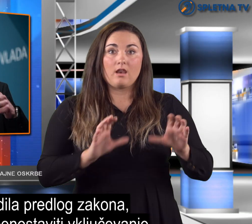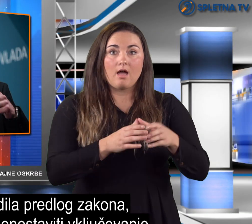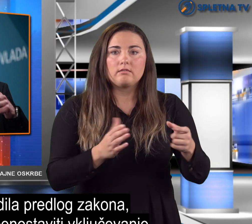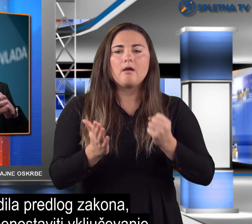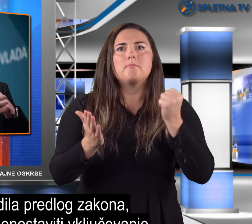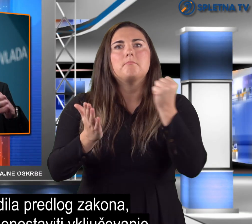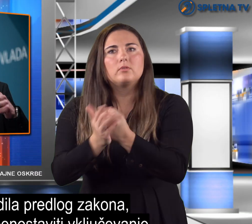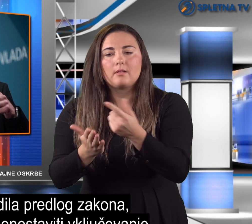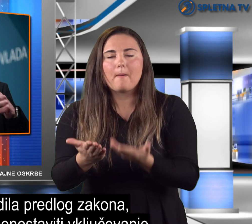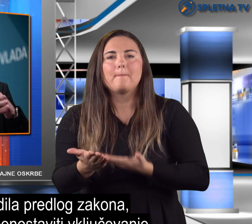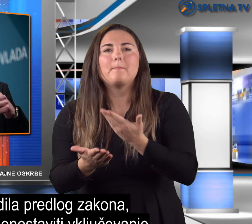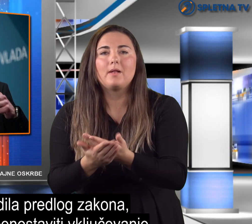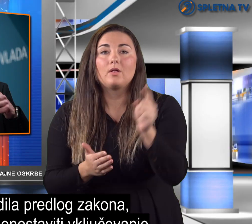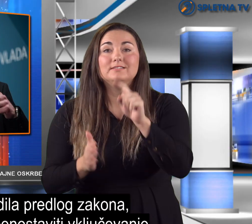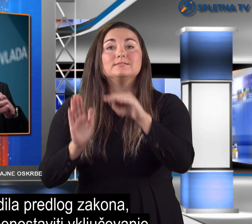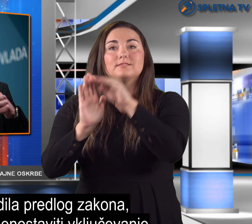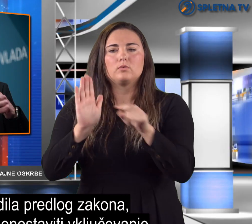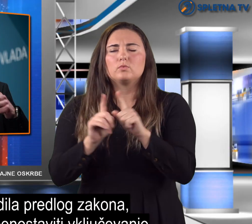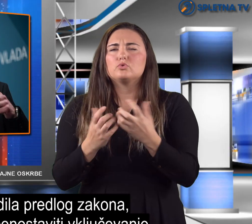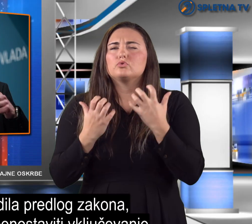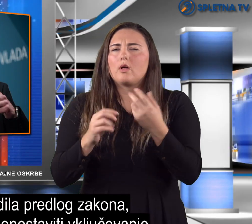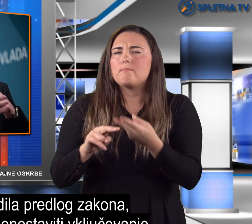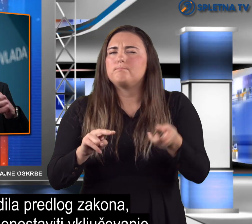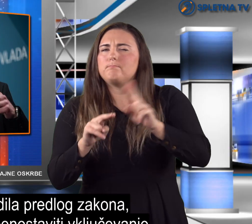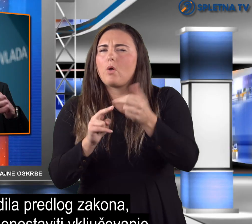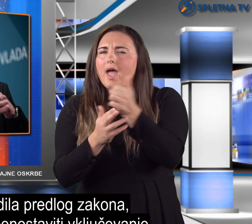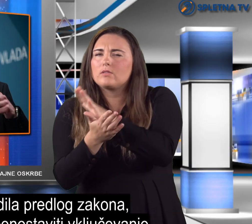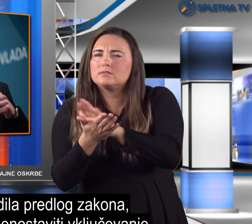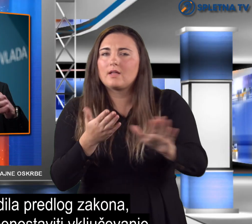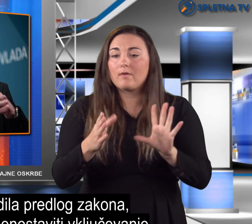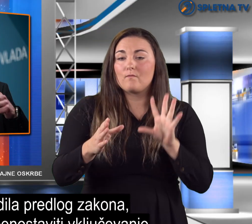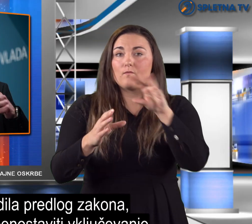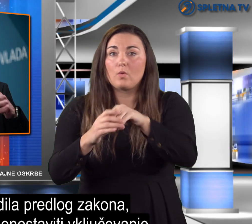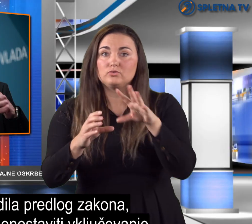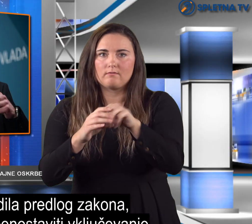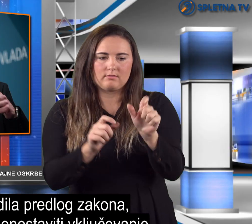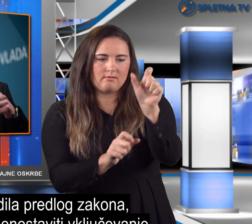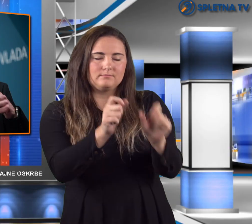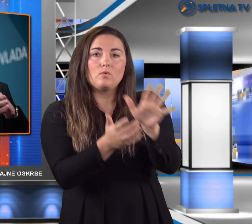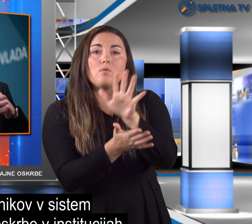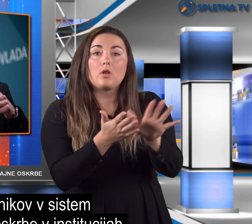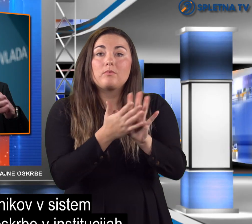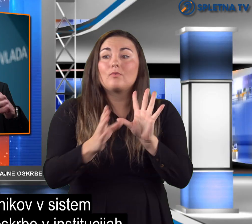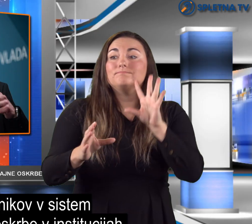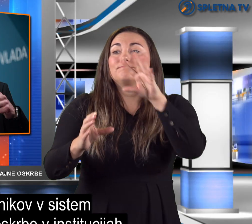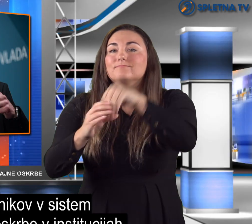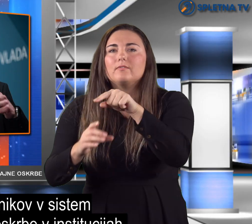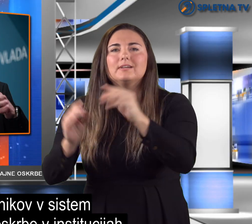Vlada je potrdila predlog zakona, s katerim želi poenostaviti vključevanje uporabnikov v sistem dolgotrajne oskrbe